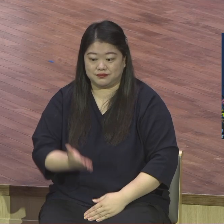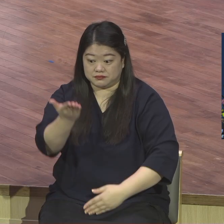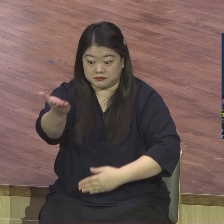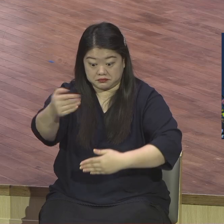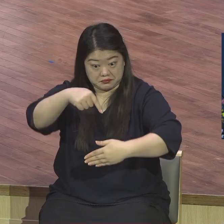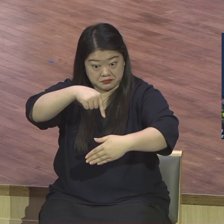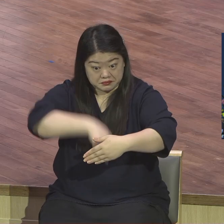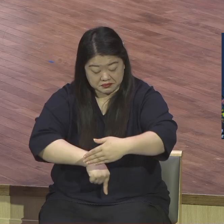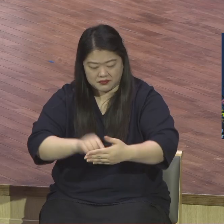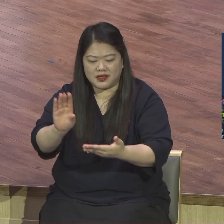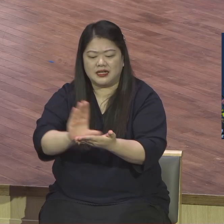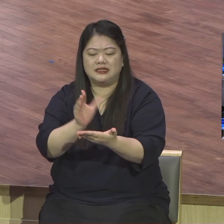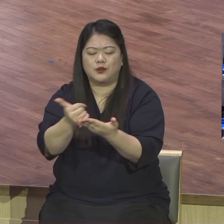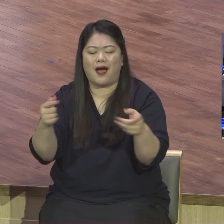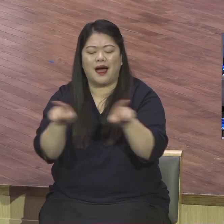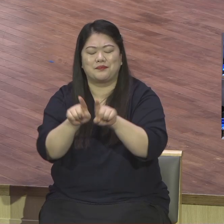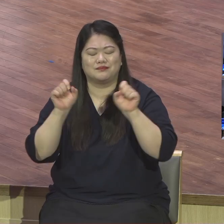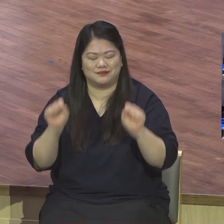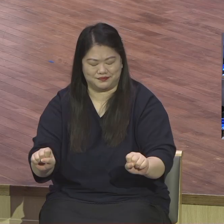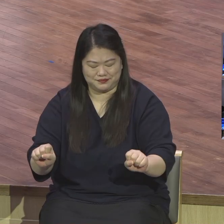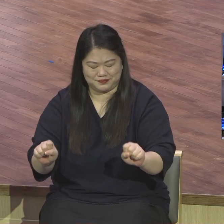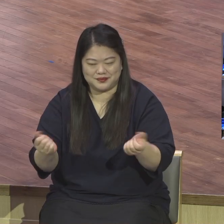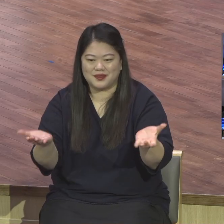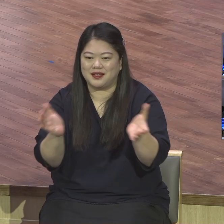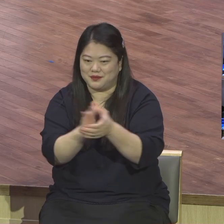그리스도가 계십니다.